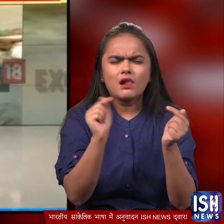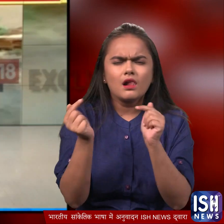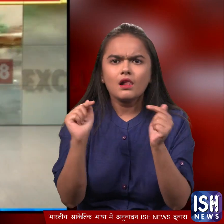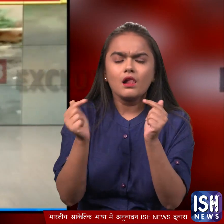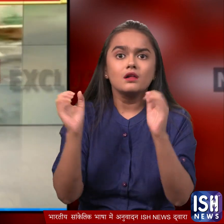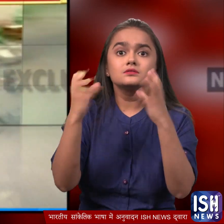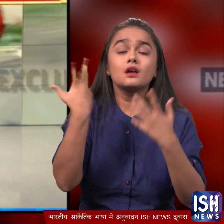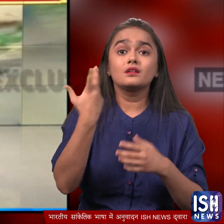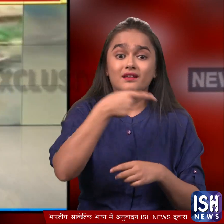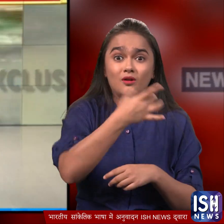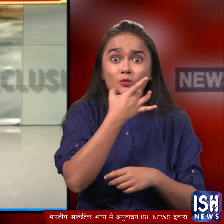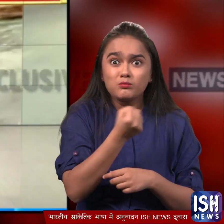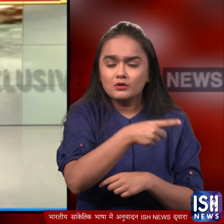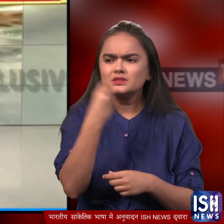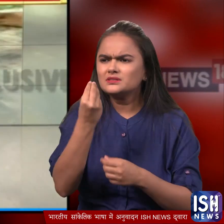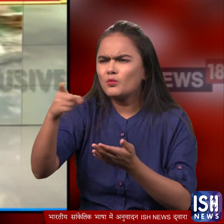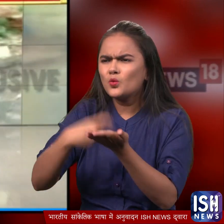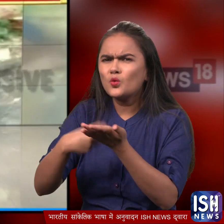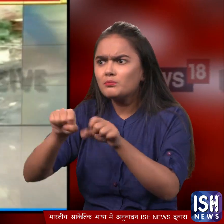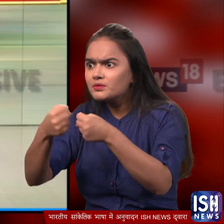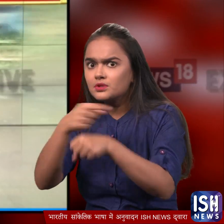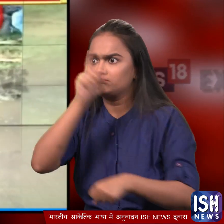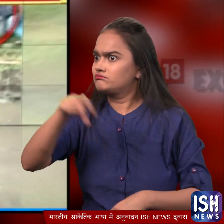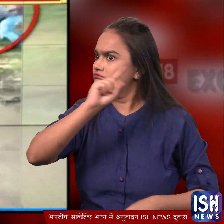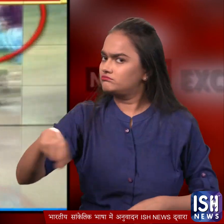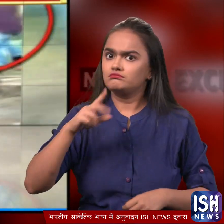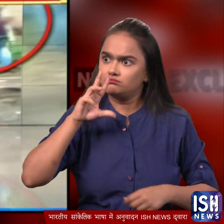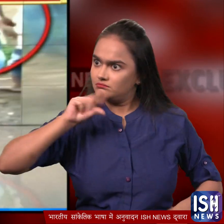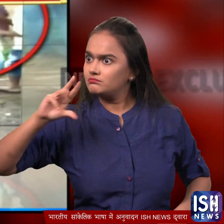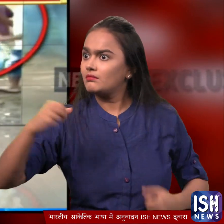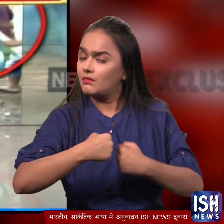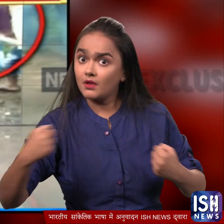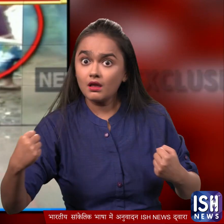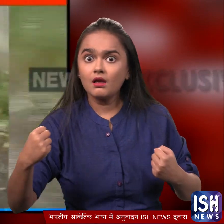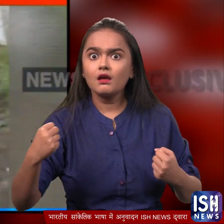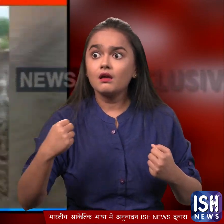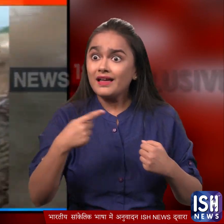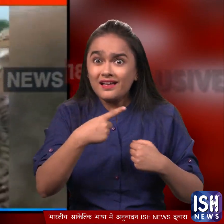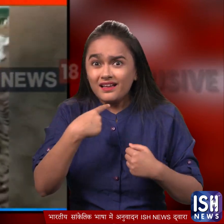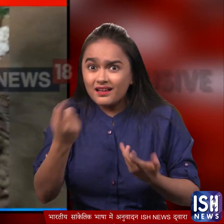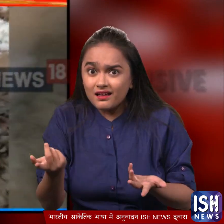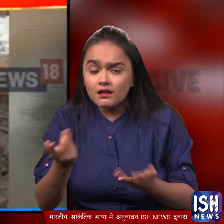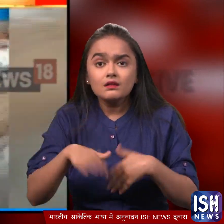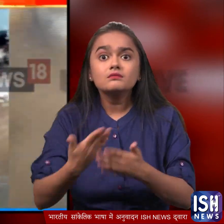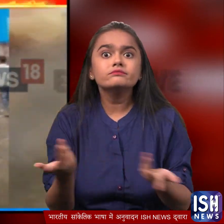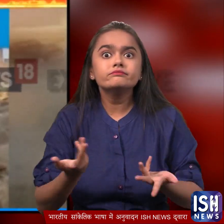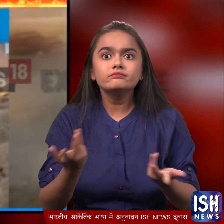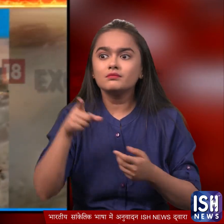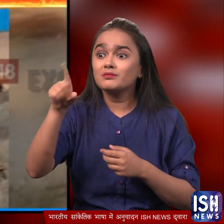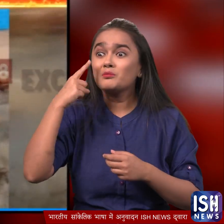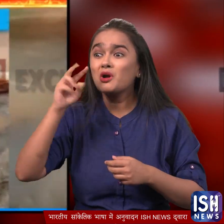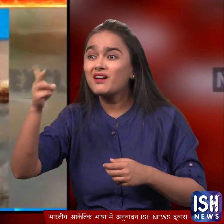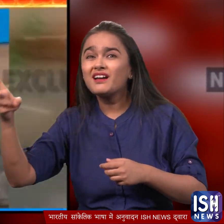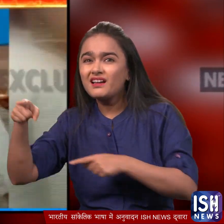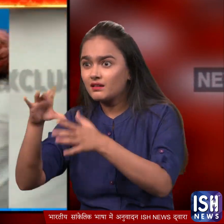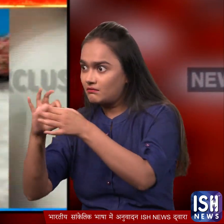के बीच तब बढ़ा जब बुजुर्ग ने अपने पड़ोसी के अवैध निर्माण का विरोध किया। बस फिर क्या था,